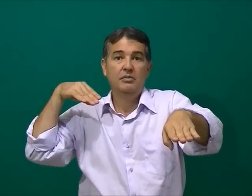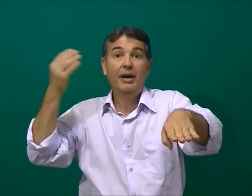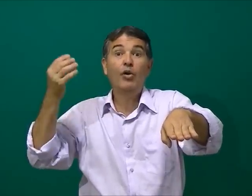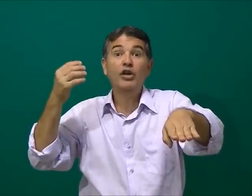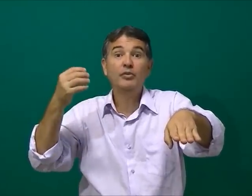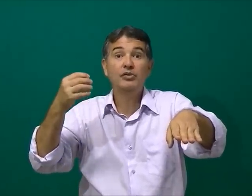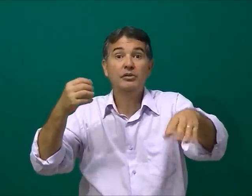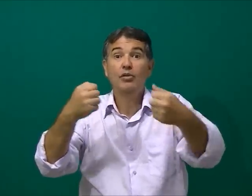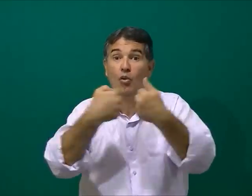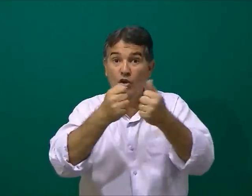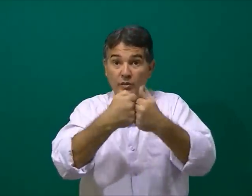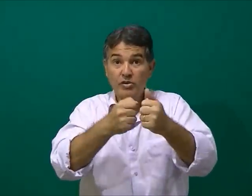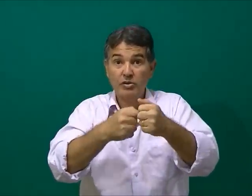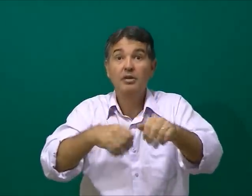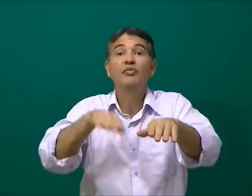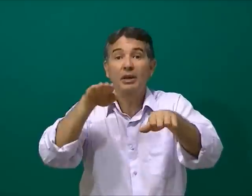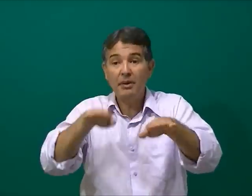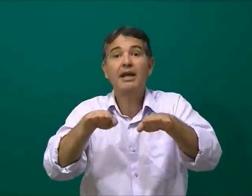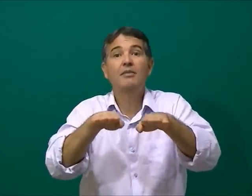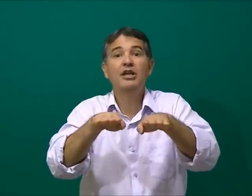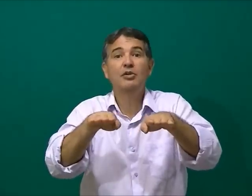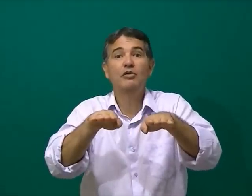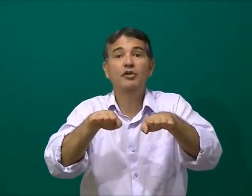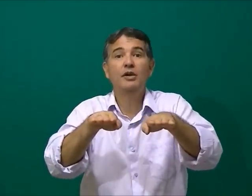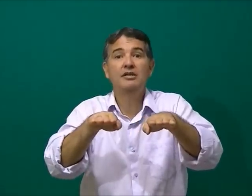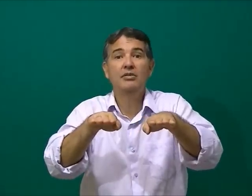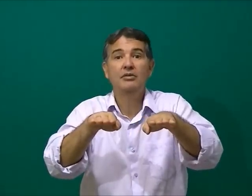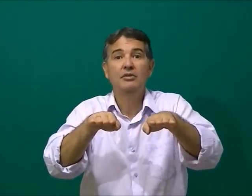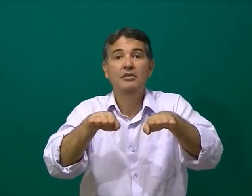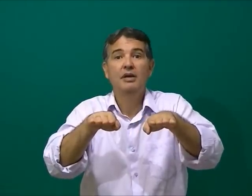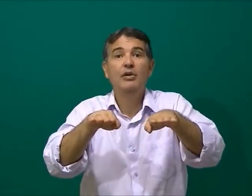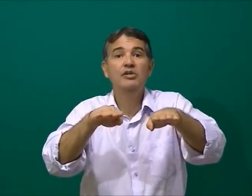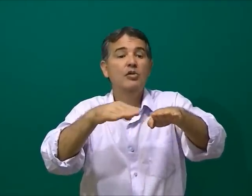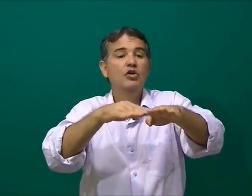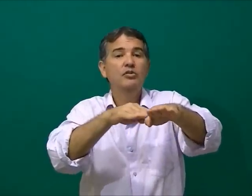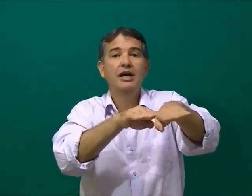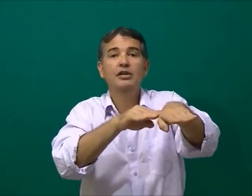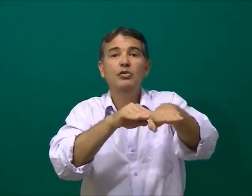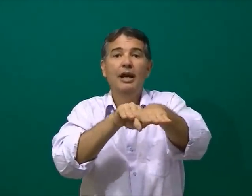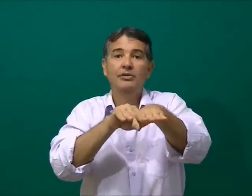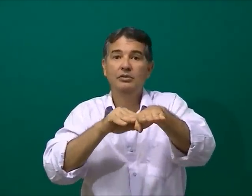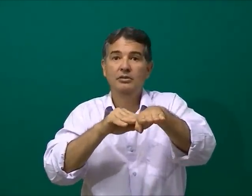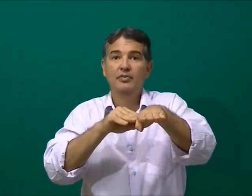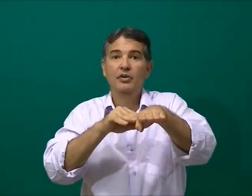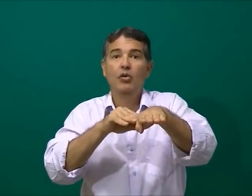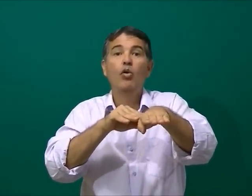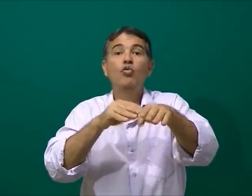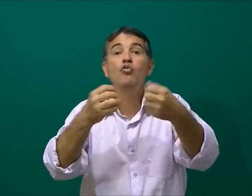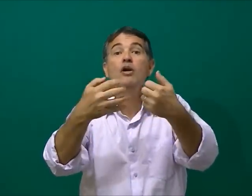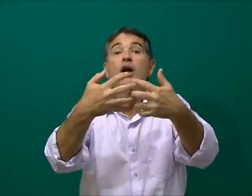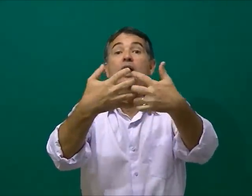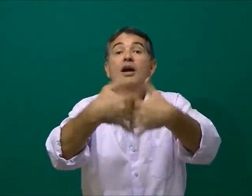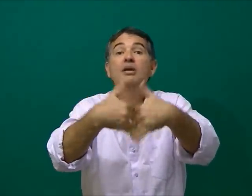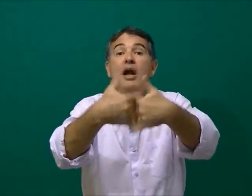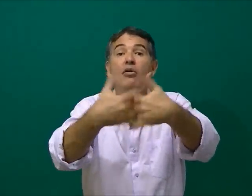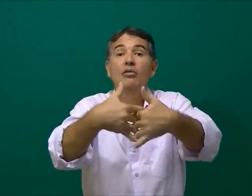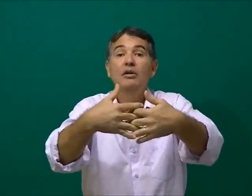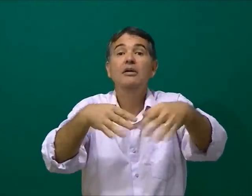Para ônibus, ônibus também é a mesma configuração, a não ser um ônibus articulado ou um caminhão